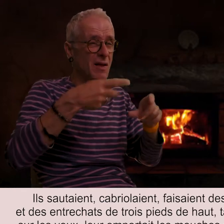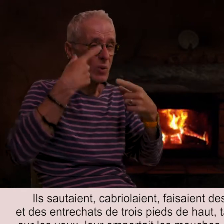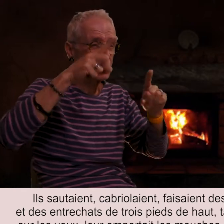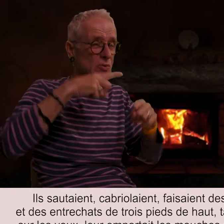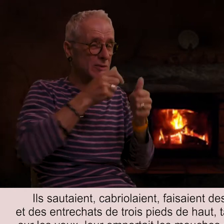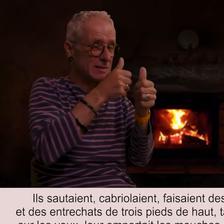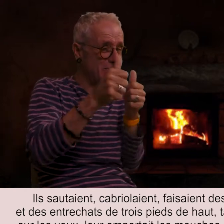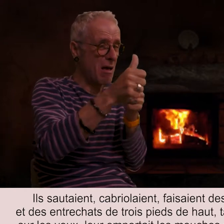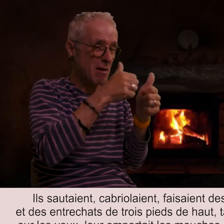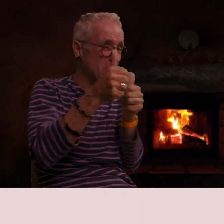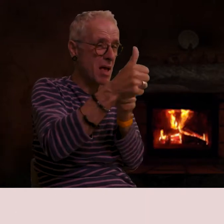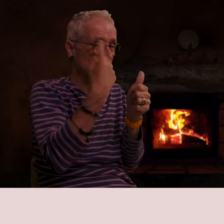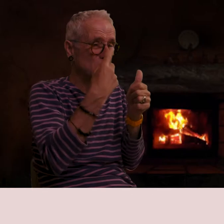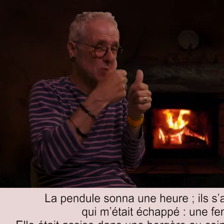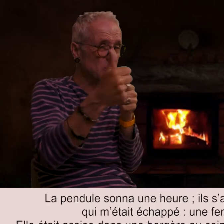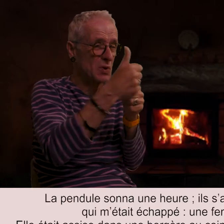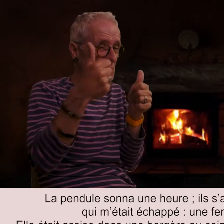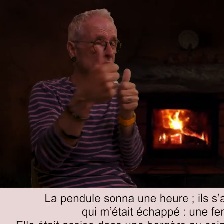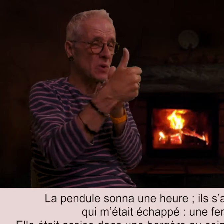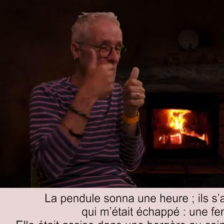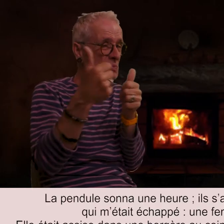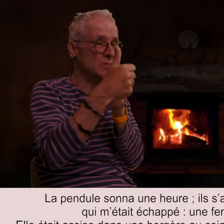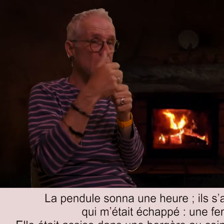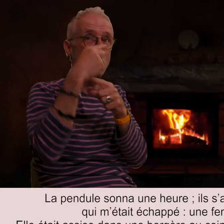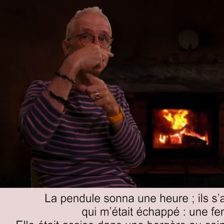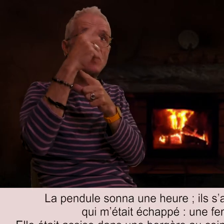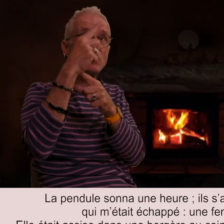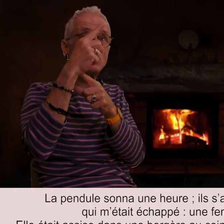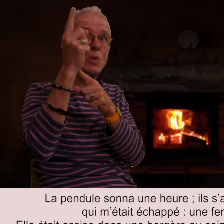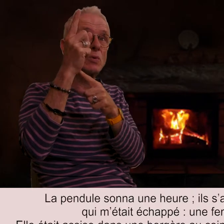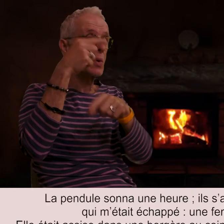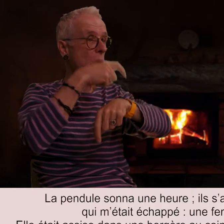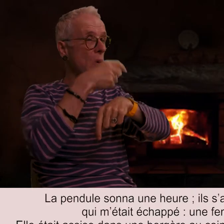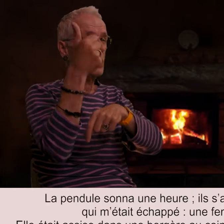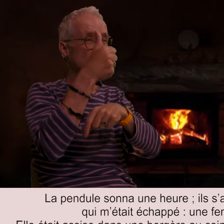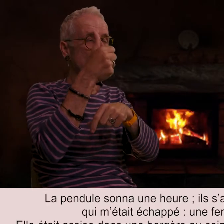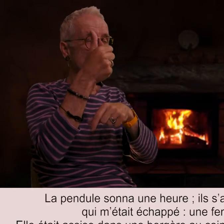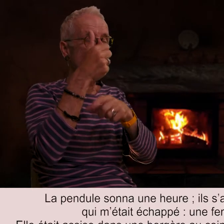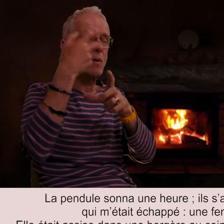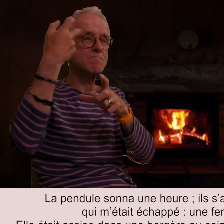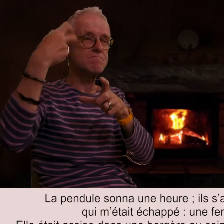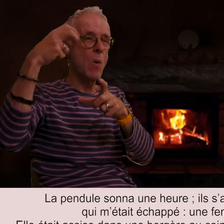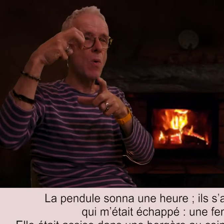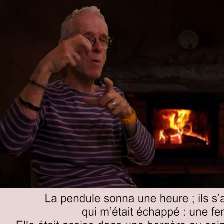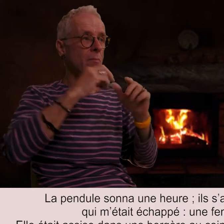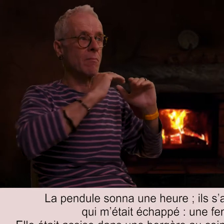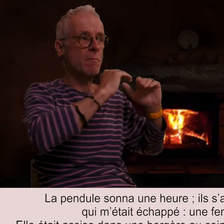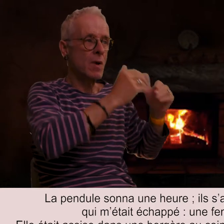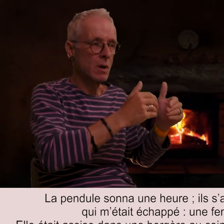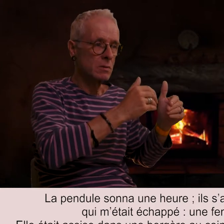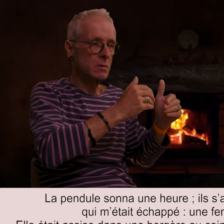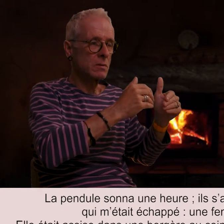toujours de trois ou quatre notes la pendule sonna une heure ils s'arrêtèrent